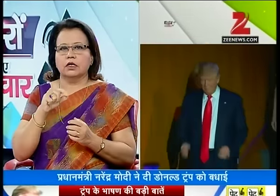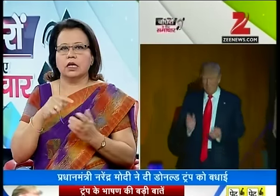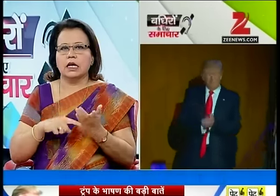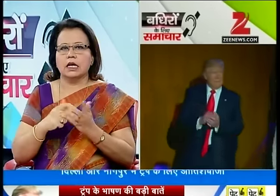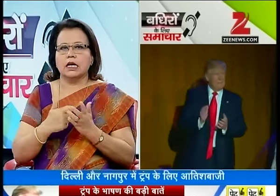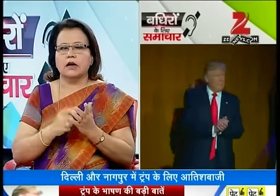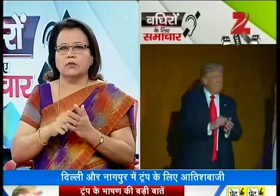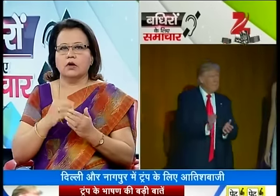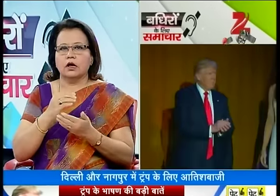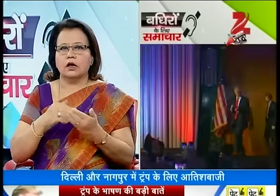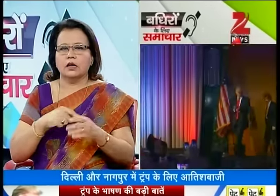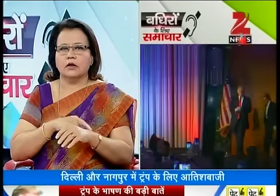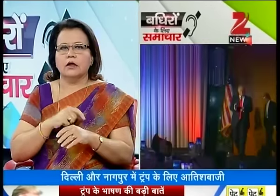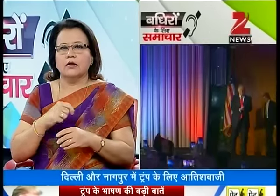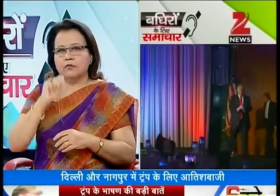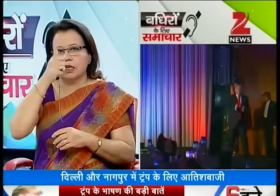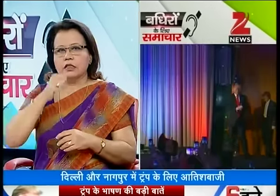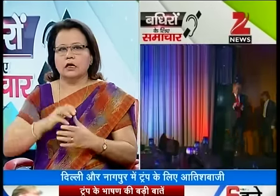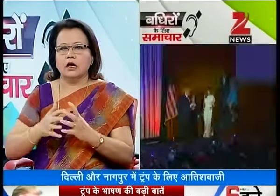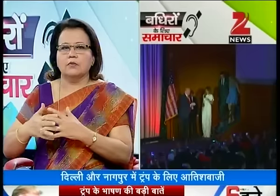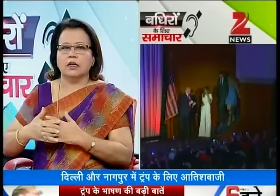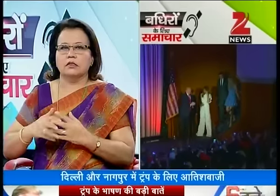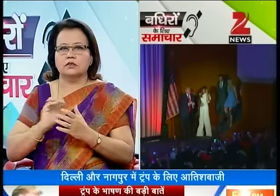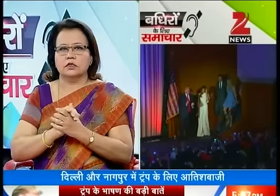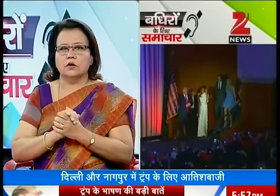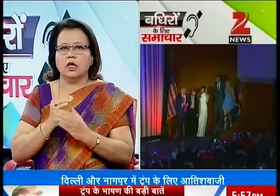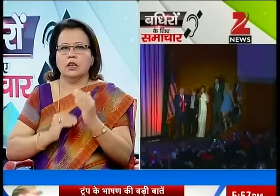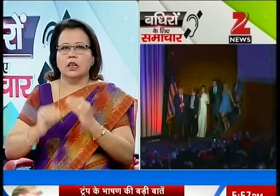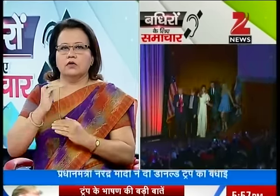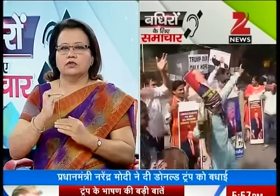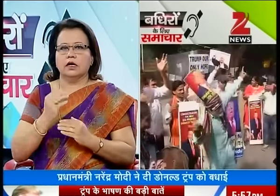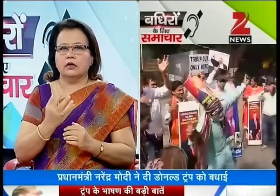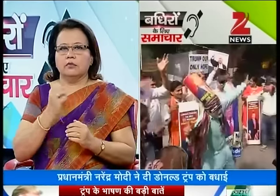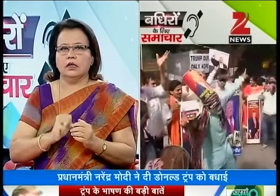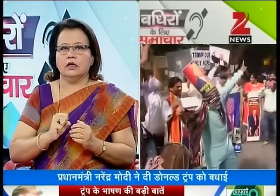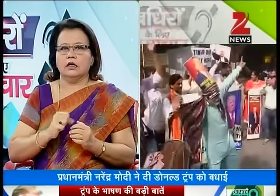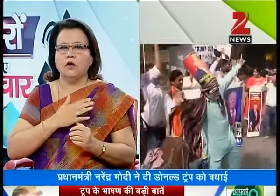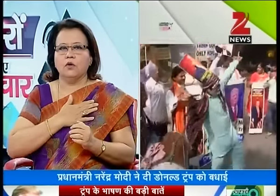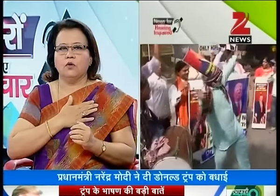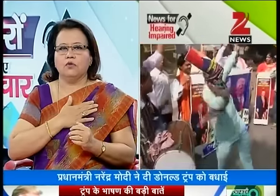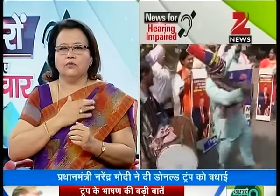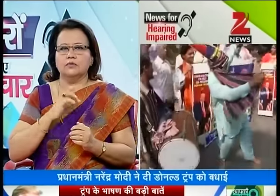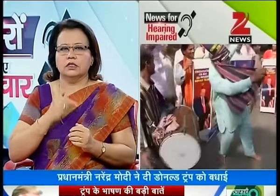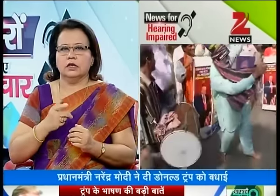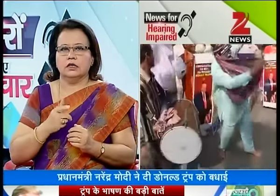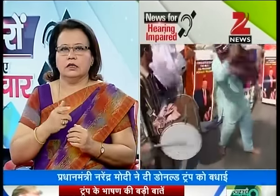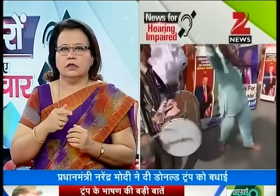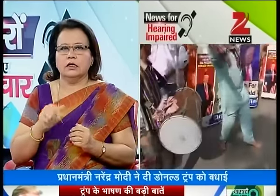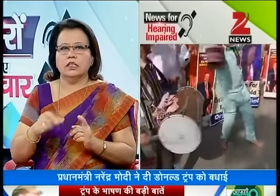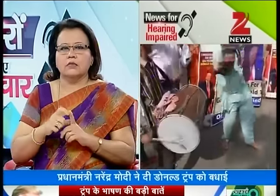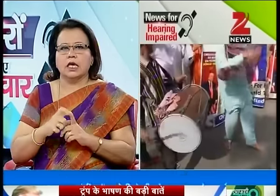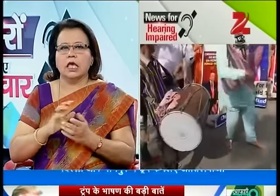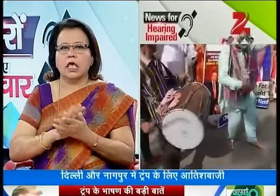ने ट्वीट कर ट्रंप के कार्यकाल में भारत अमेरिका के संबंधों को नई ऊंचाई मिलने की उम्मीद जताई